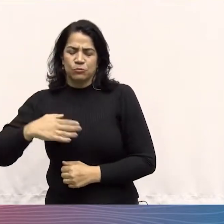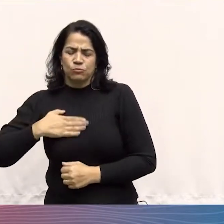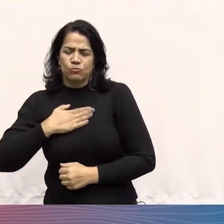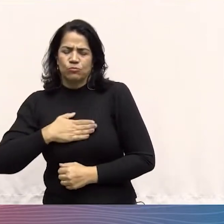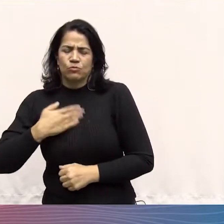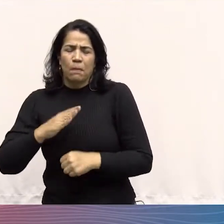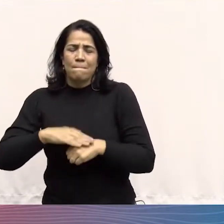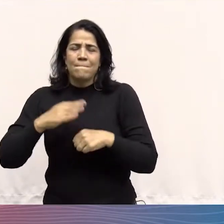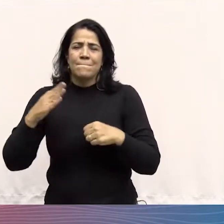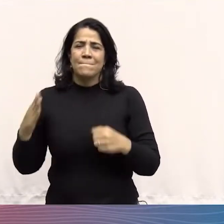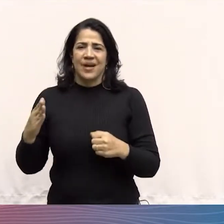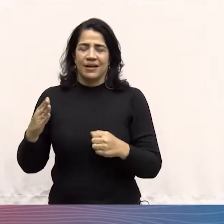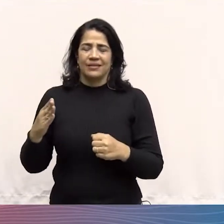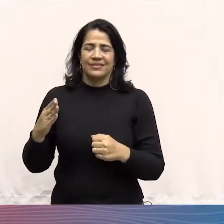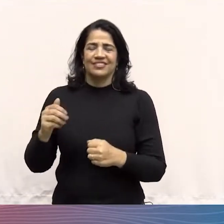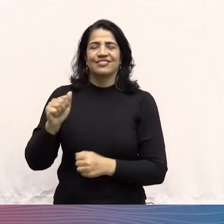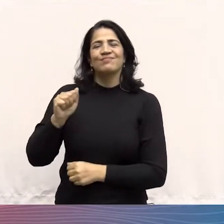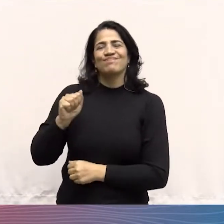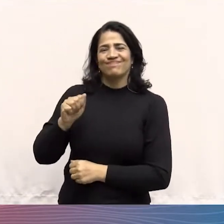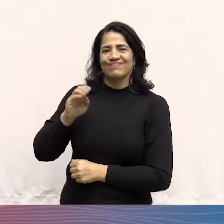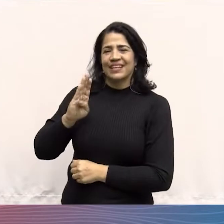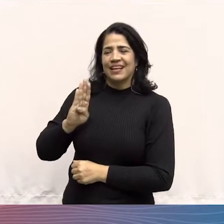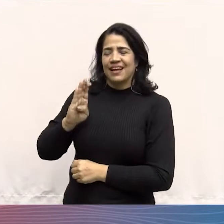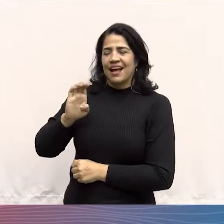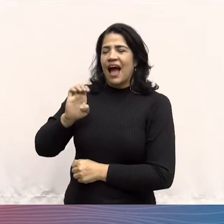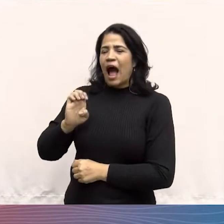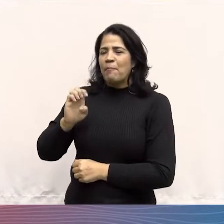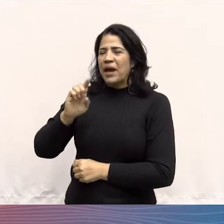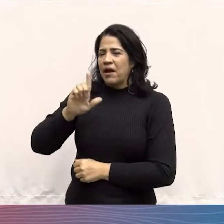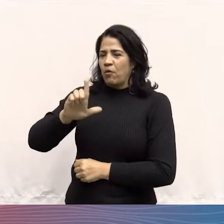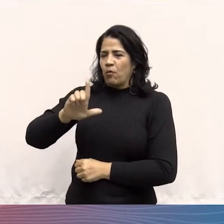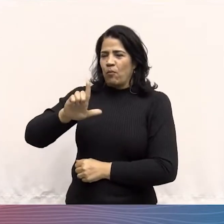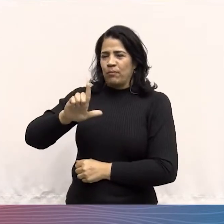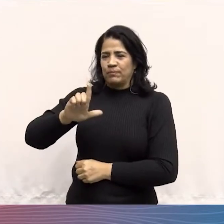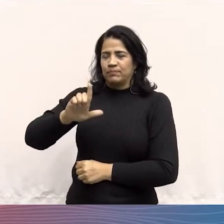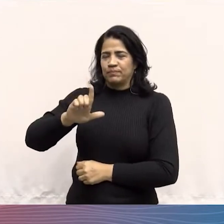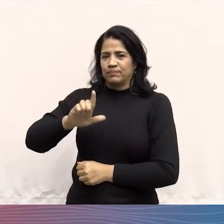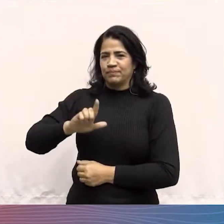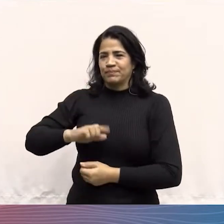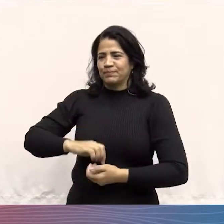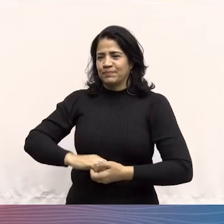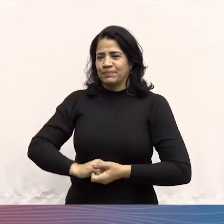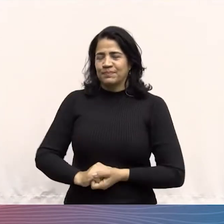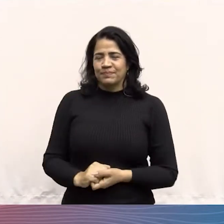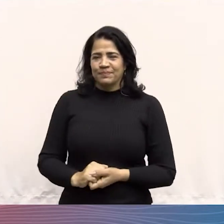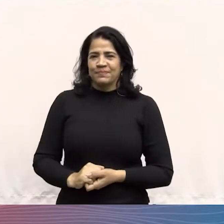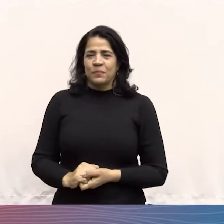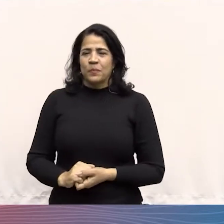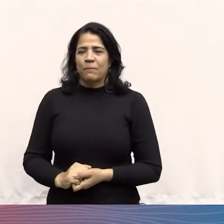é a ordem que a Bíblia fala. Primeiro é a pessoa, depois